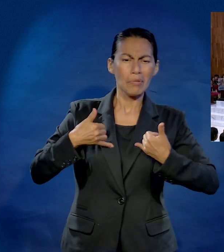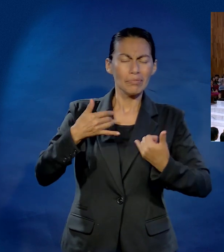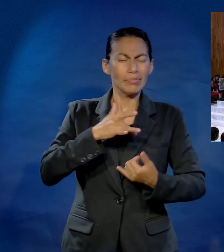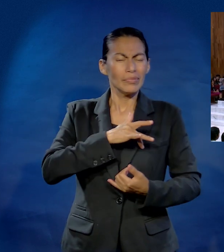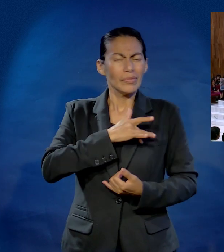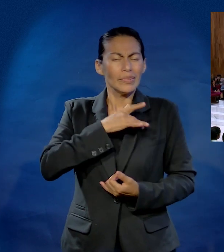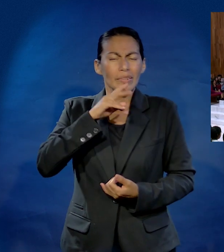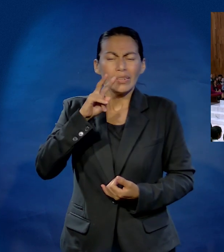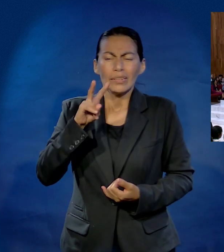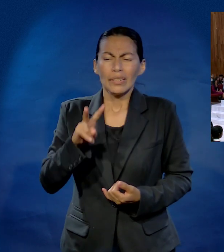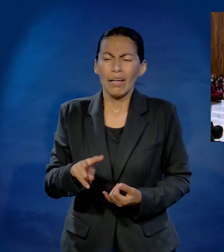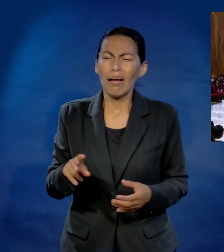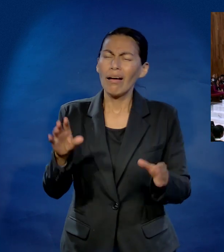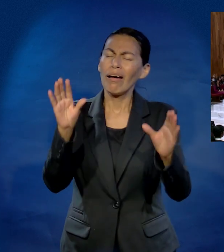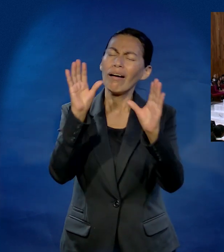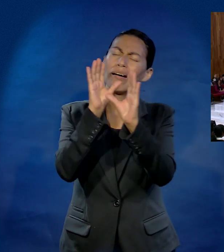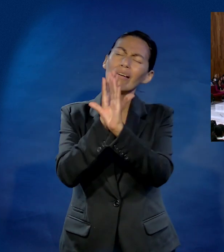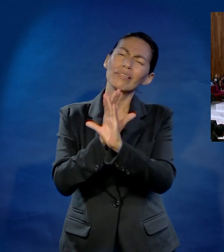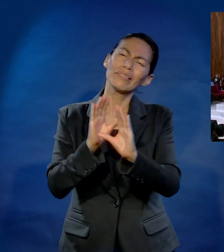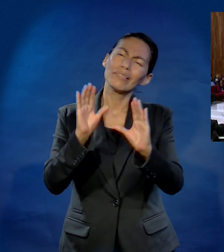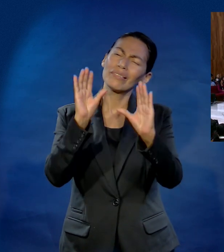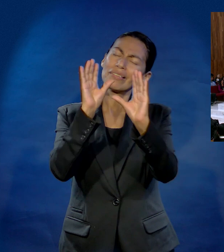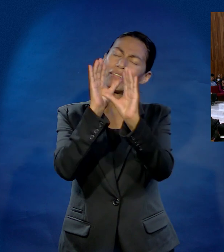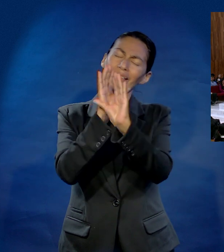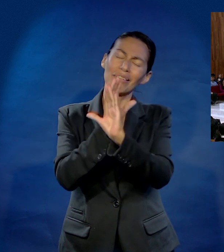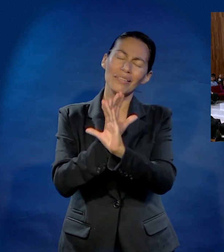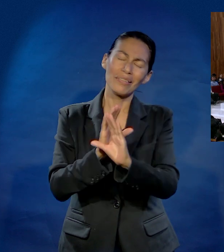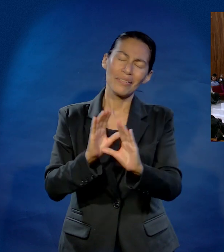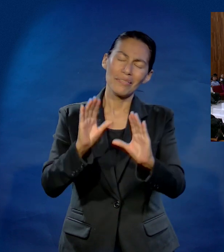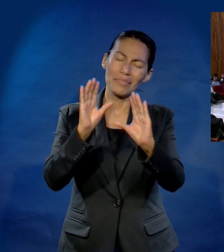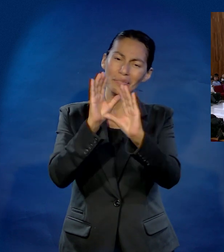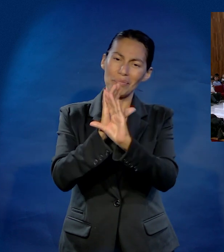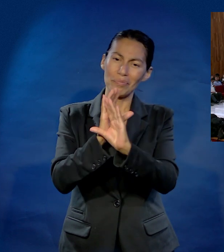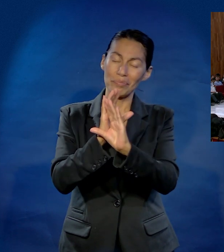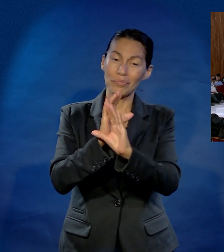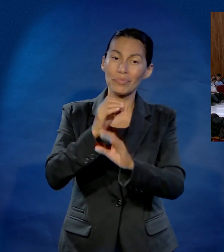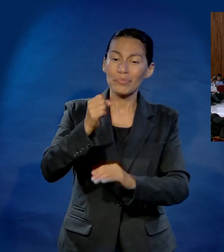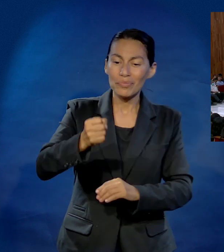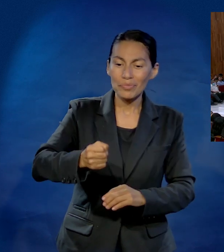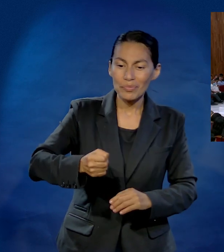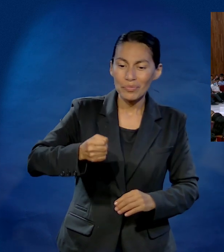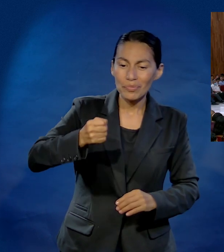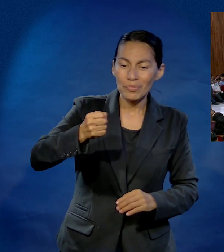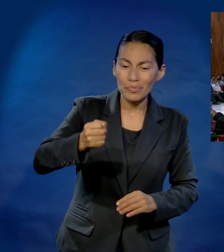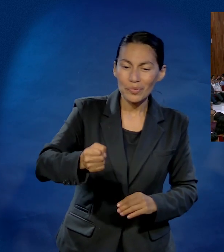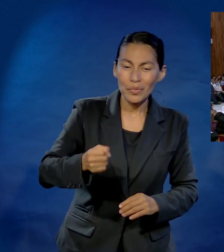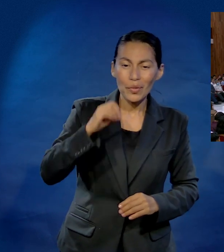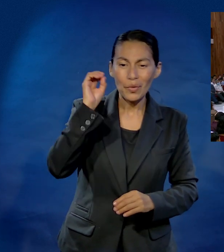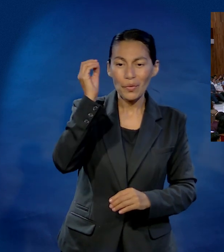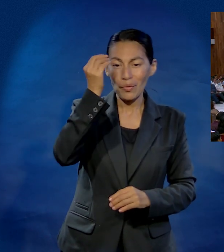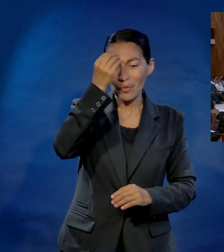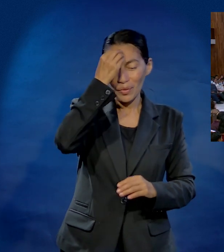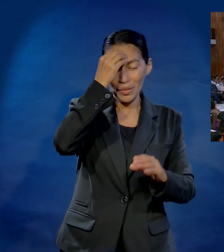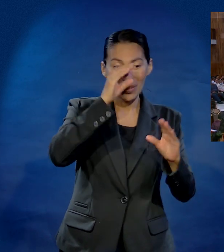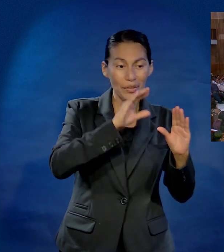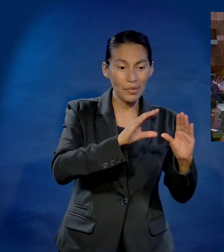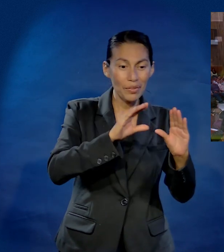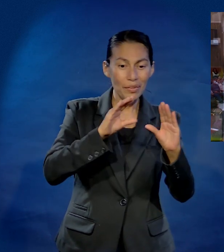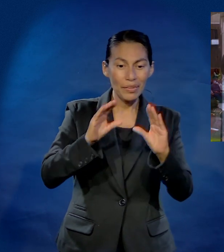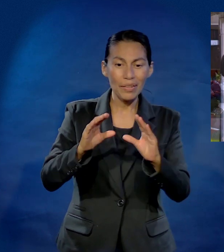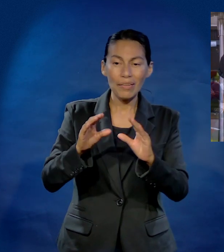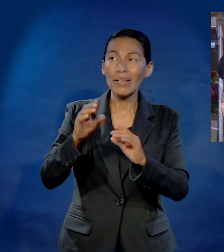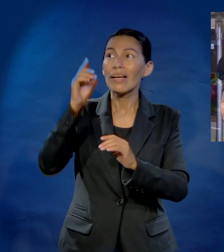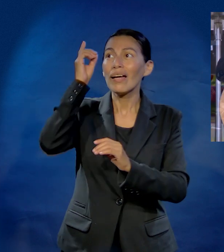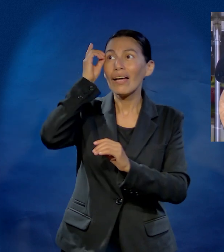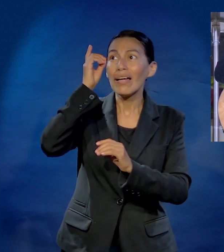Era tan solo un muchacho que al viento cantaba con su corazón,